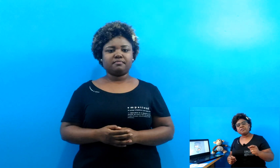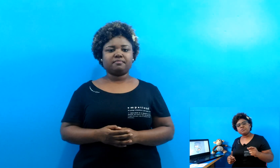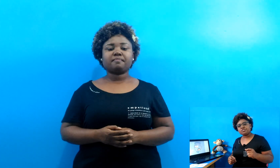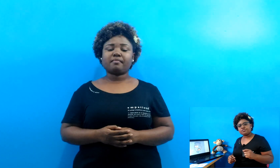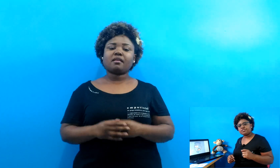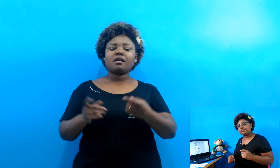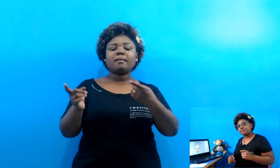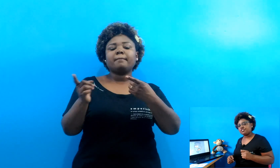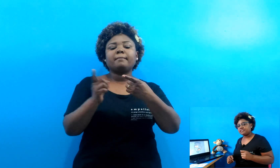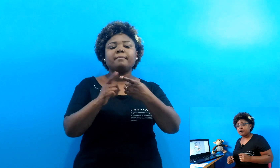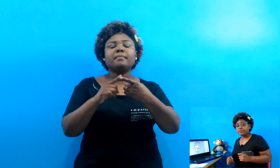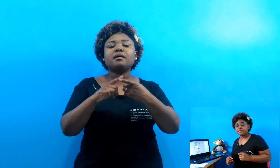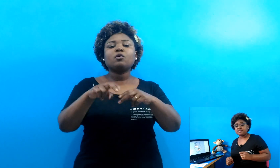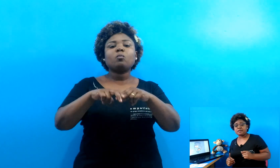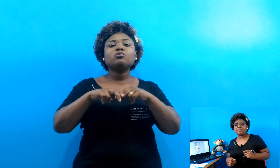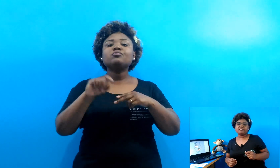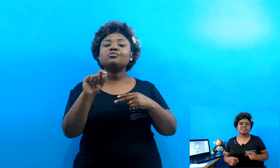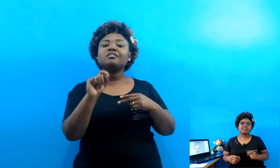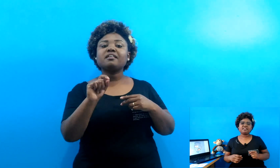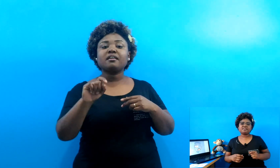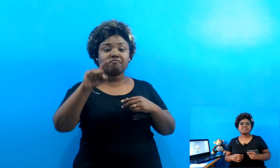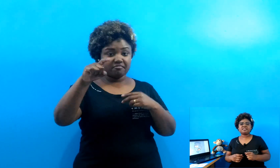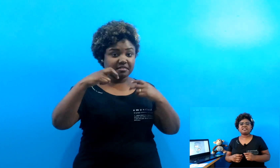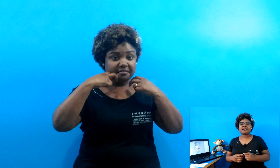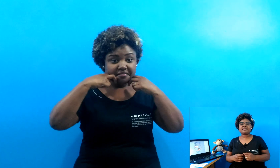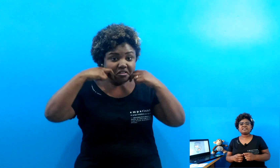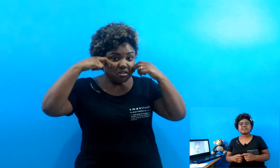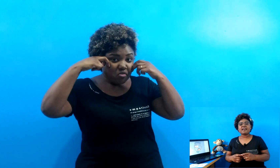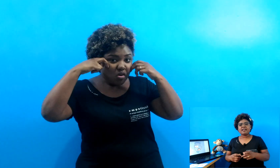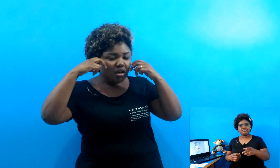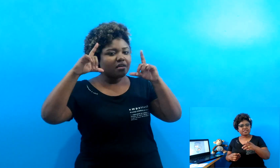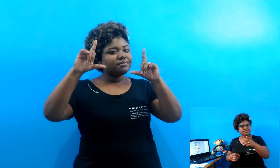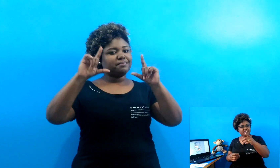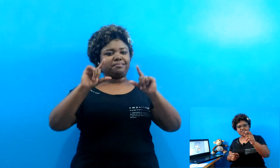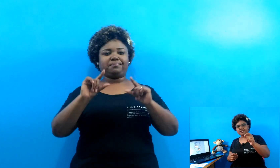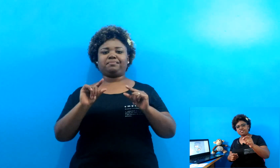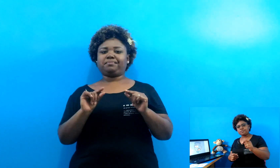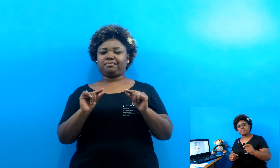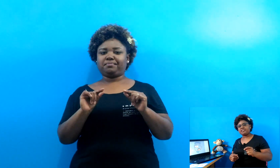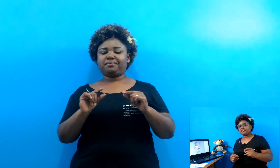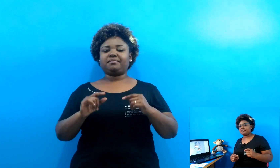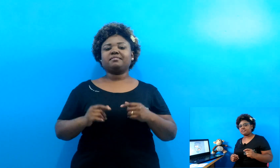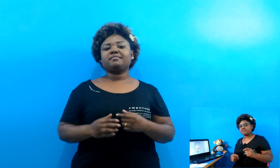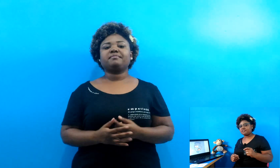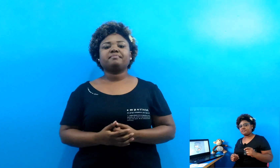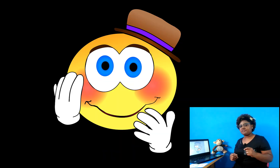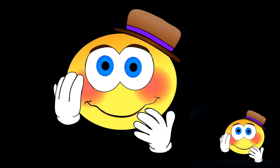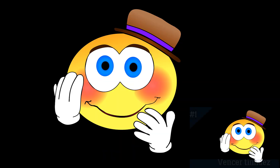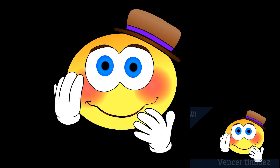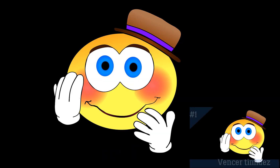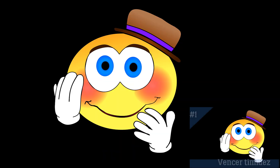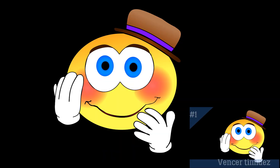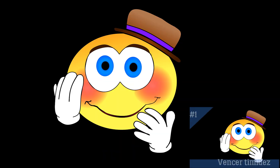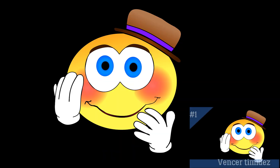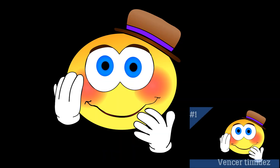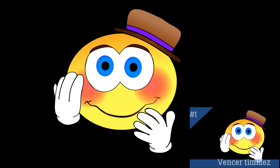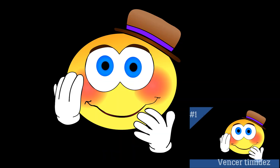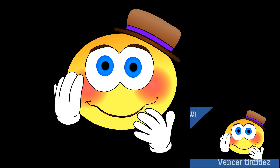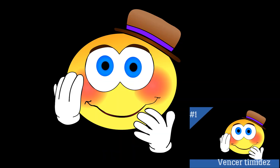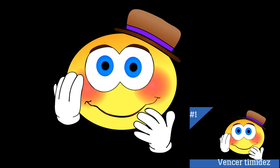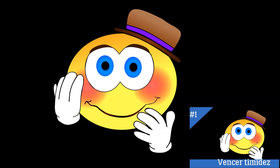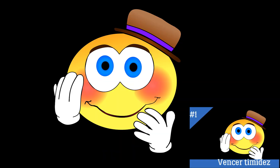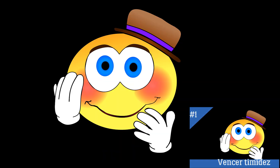O primeiro motivo que eu vou te dar para você aprender a língua de sinais é vencer a timidez.